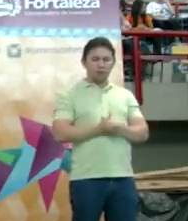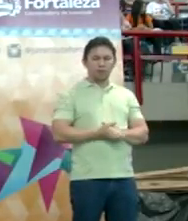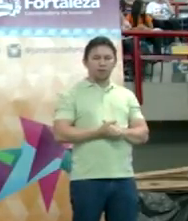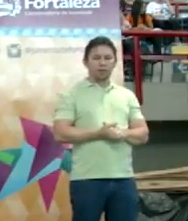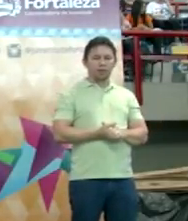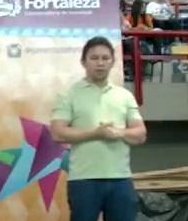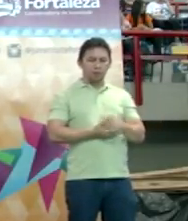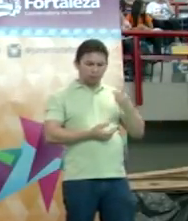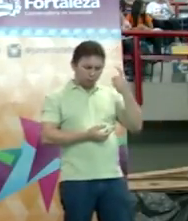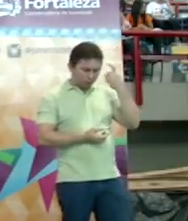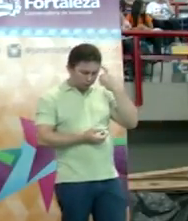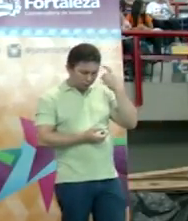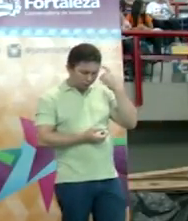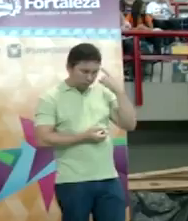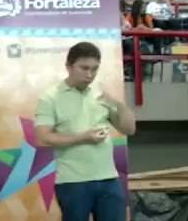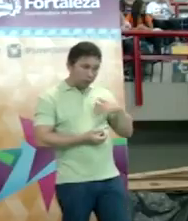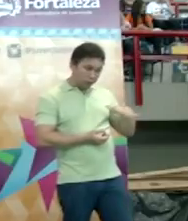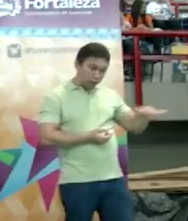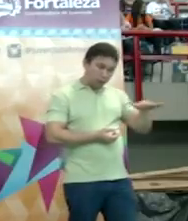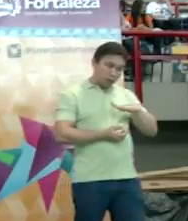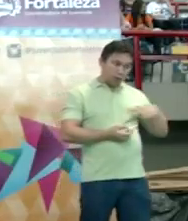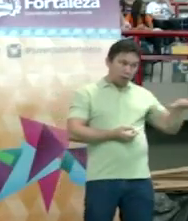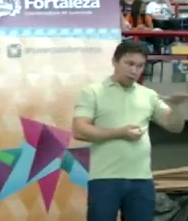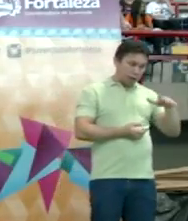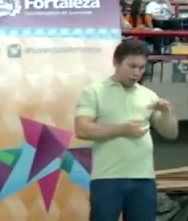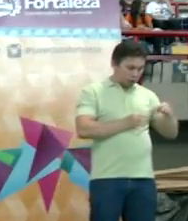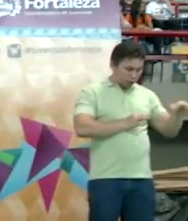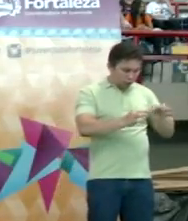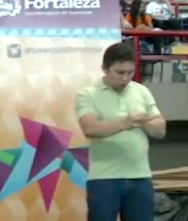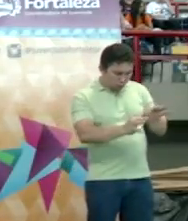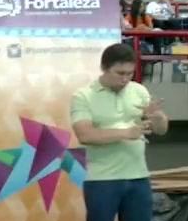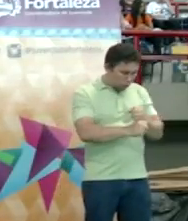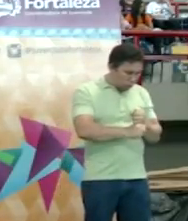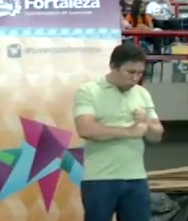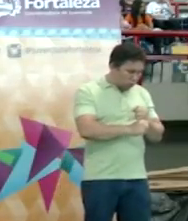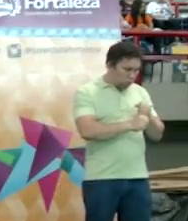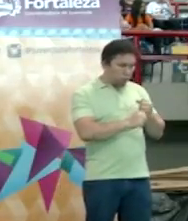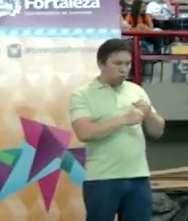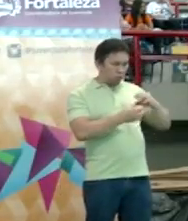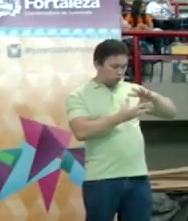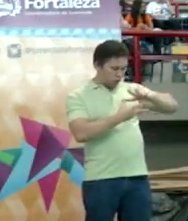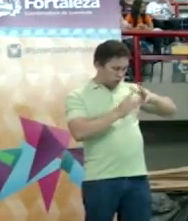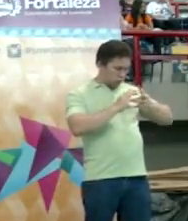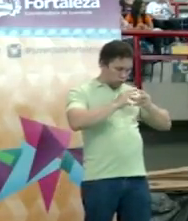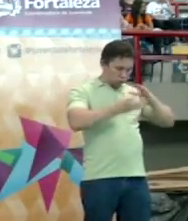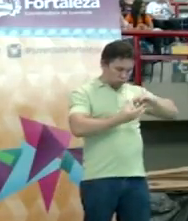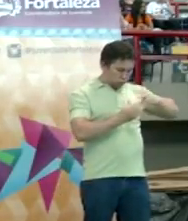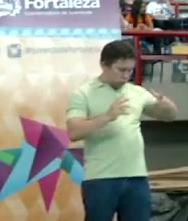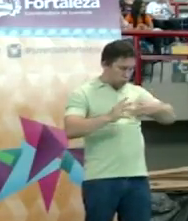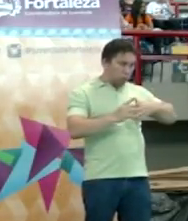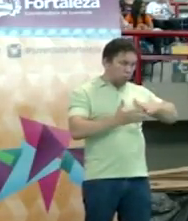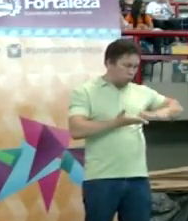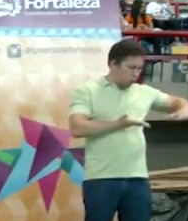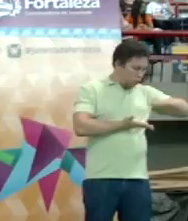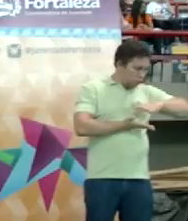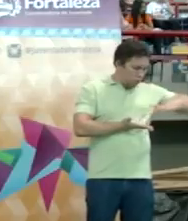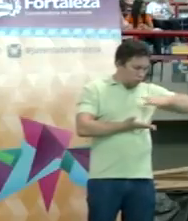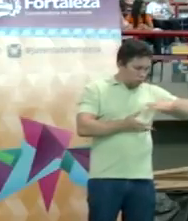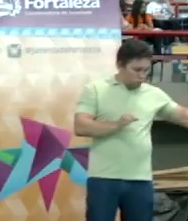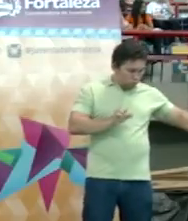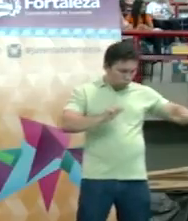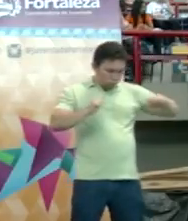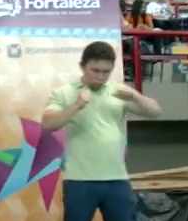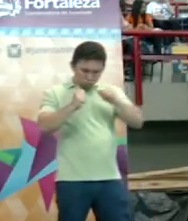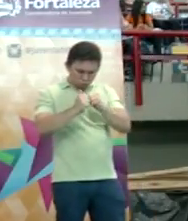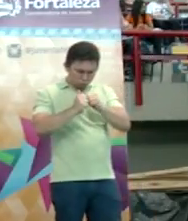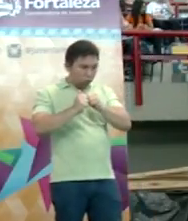Então você pensa que está na geometria plana, mas aí no final o que é que você faz? Você lembra que quando você juntou